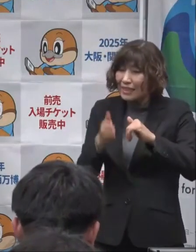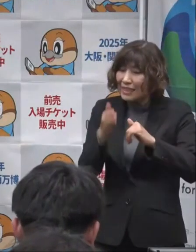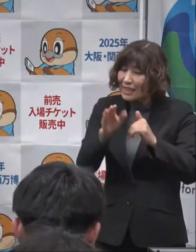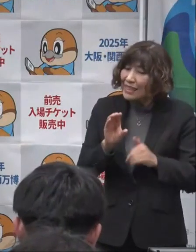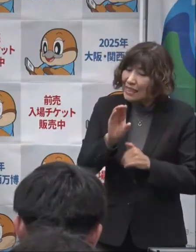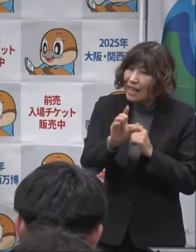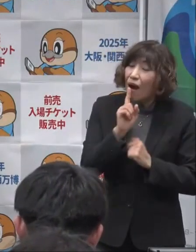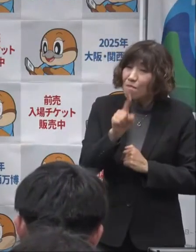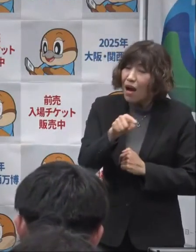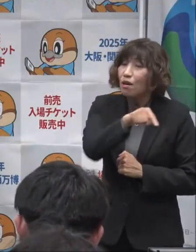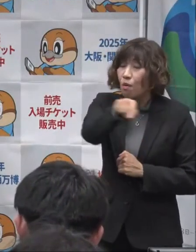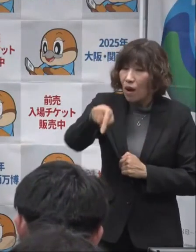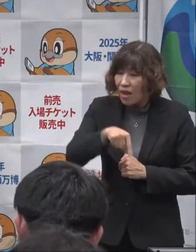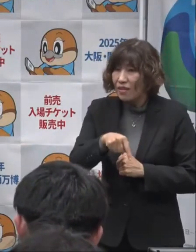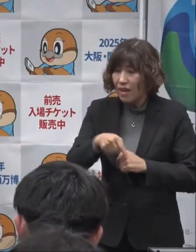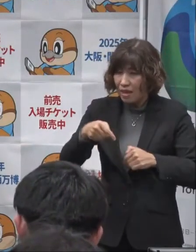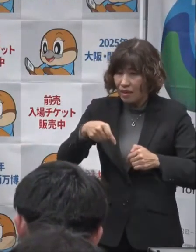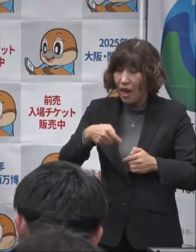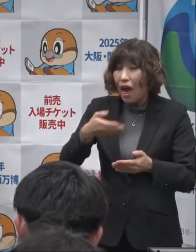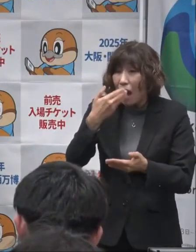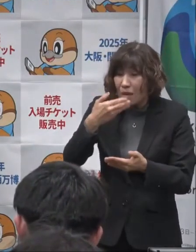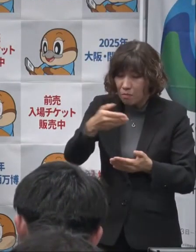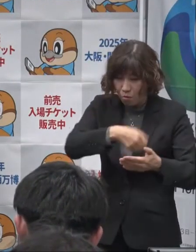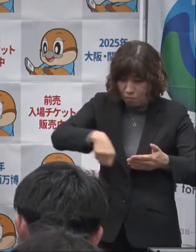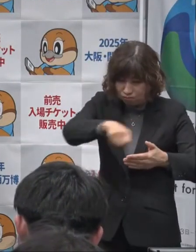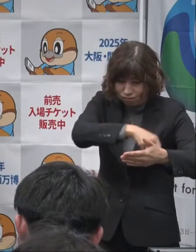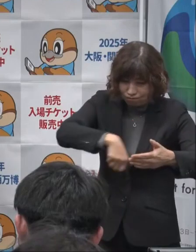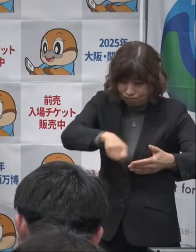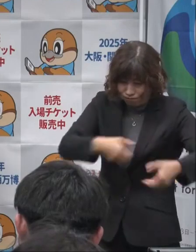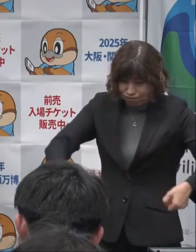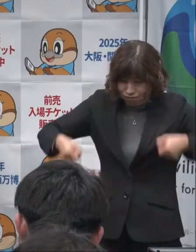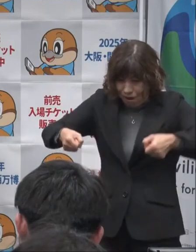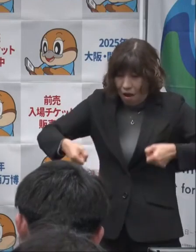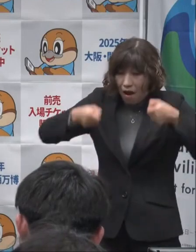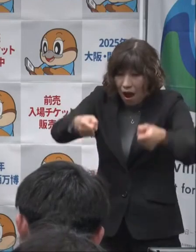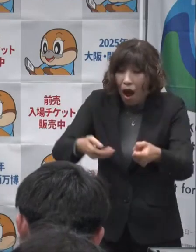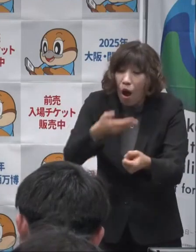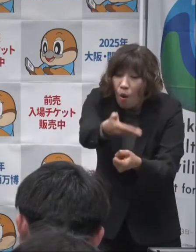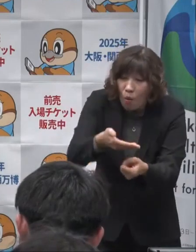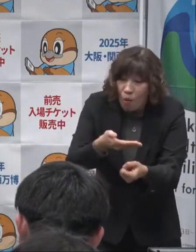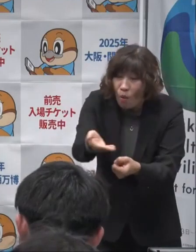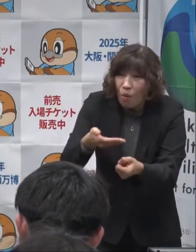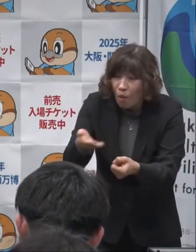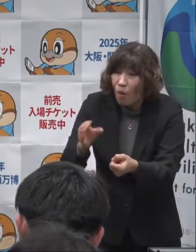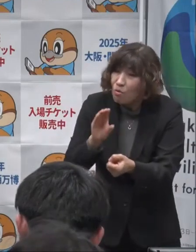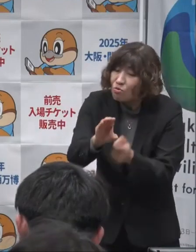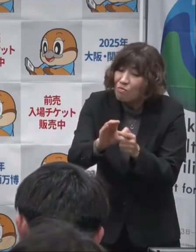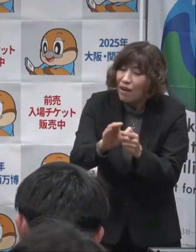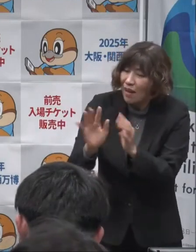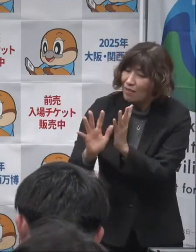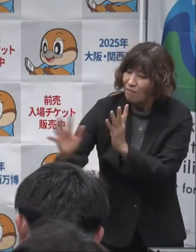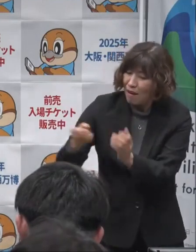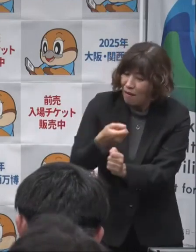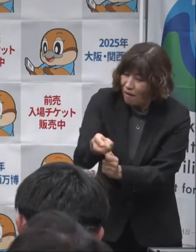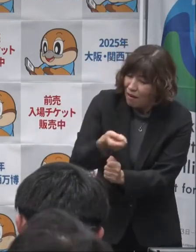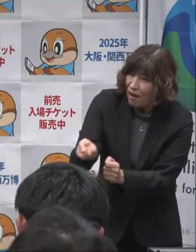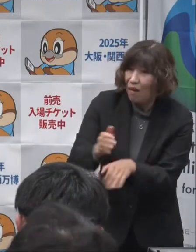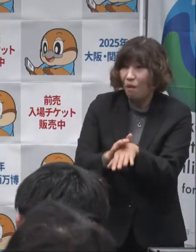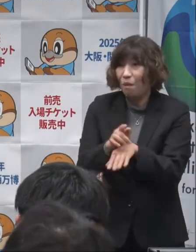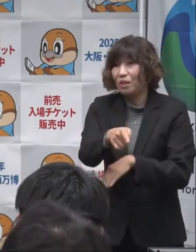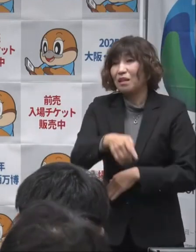ております。最大5万6000食2週間程度提供できるという能力で派遣をしています。でこれはもうすで